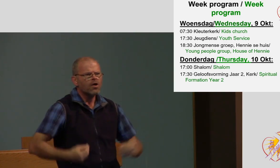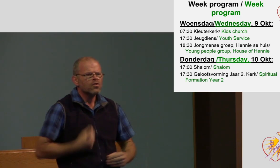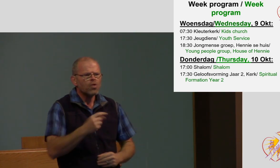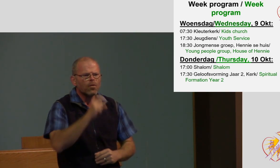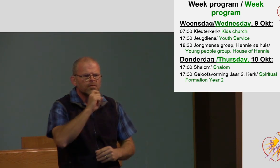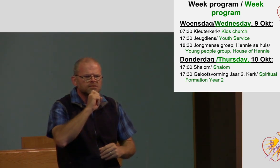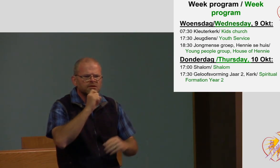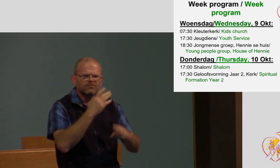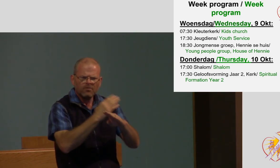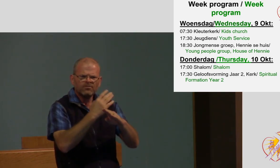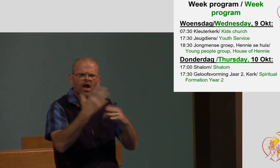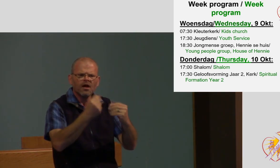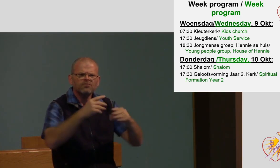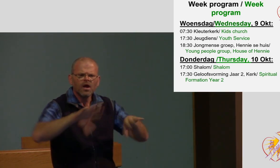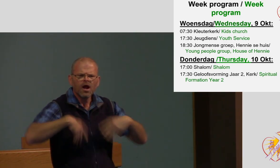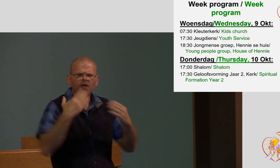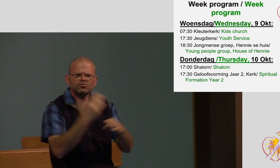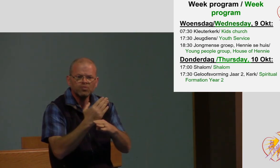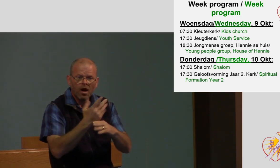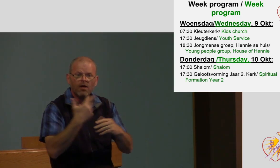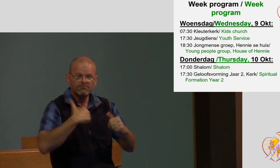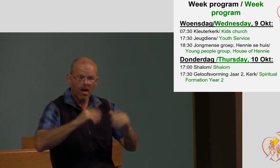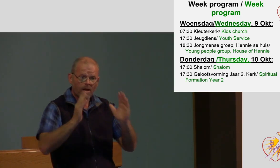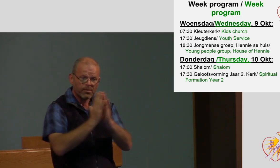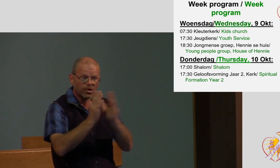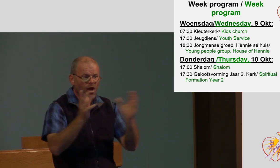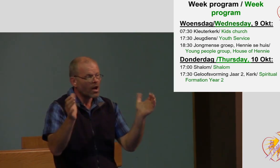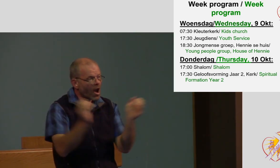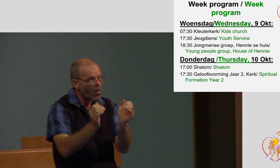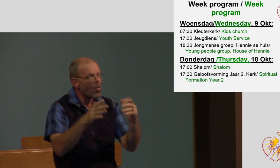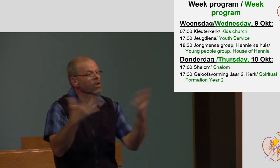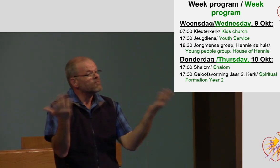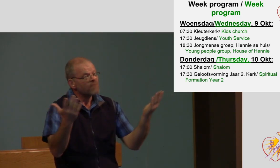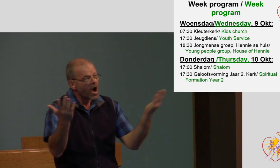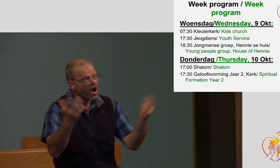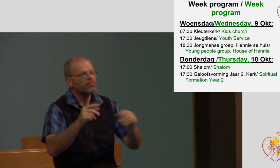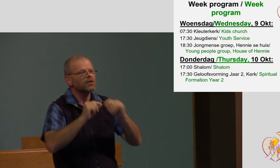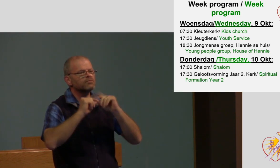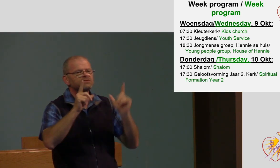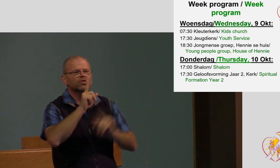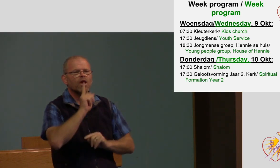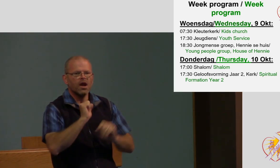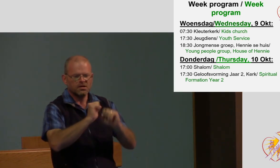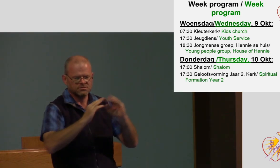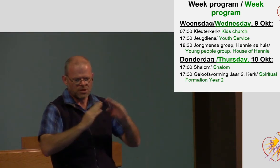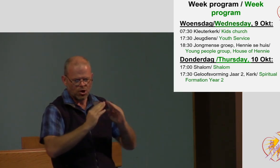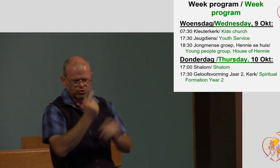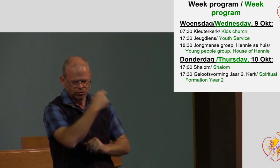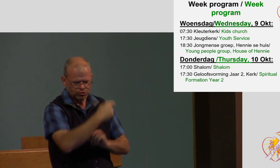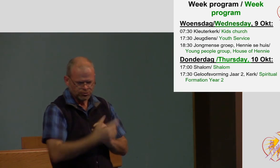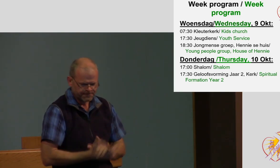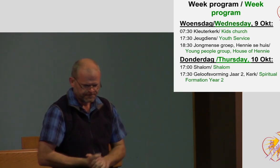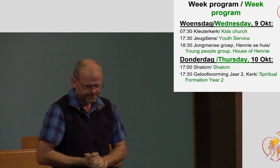En dan 7:30 jong mense groep. Dis 'n groepie waar, dit word ook by pastoor Henny se huis gehou.